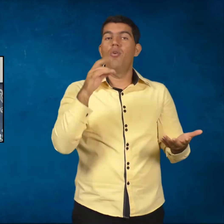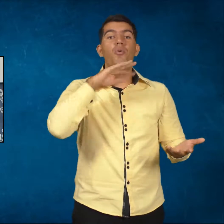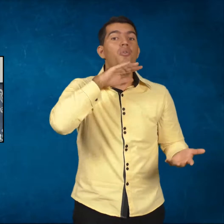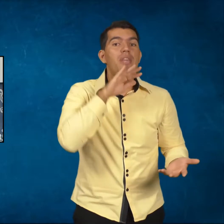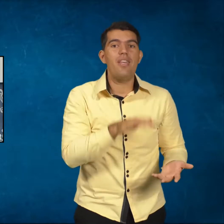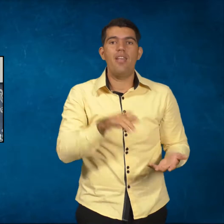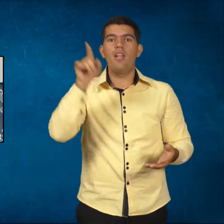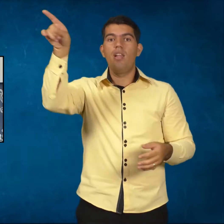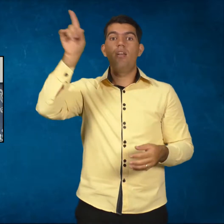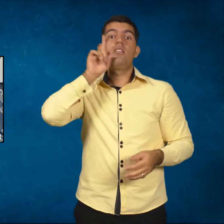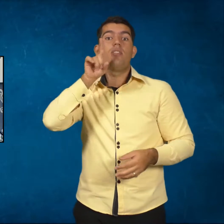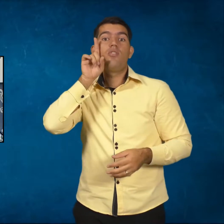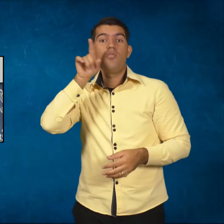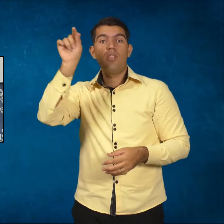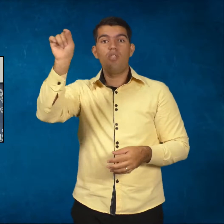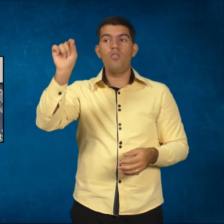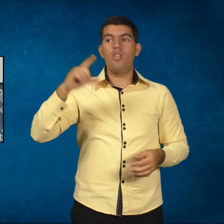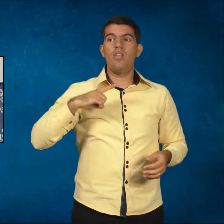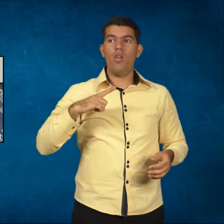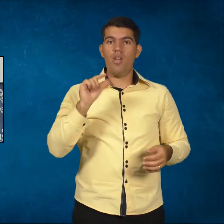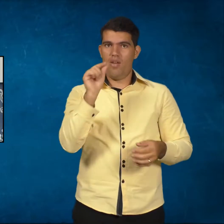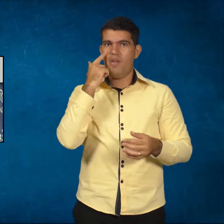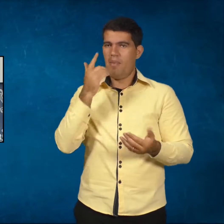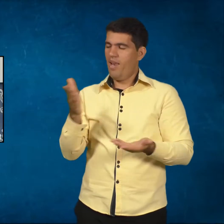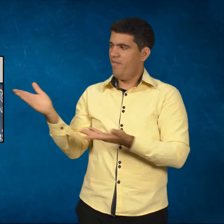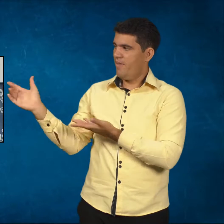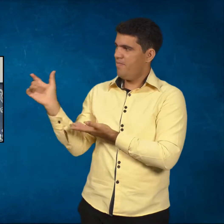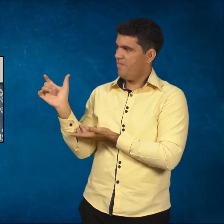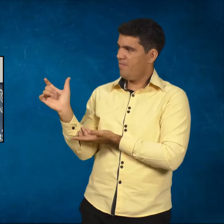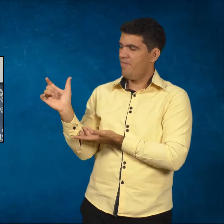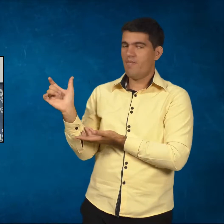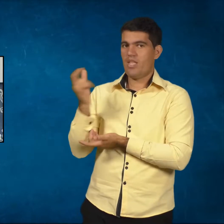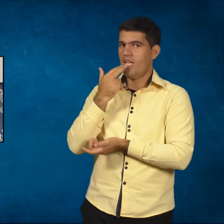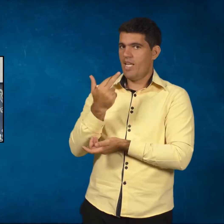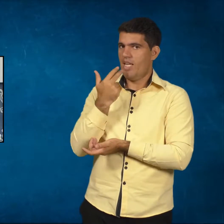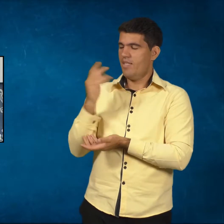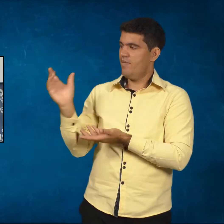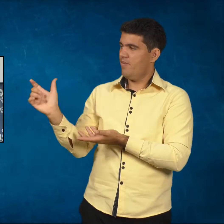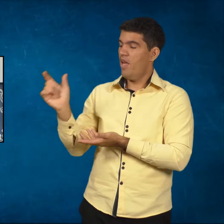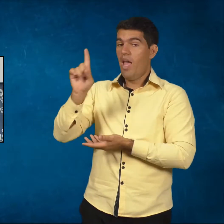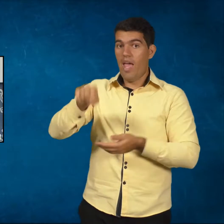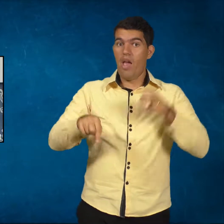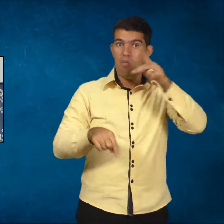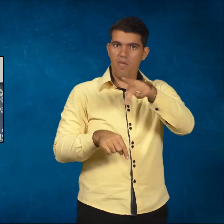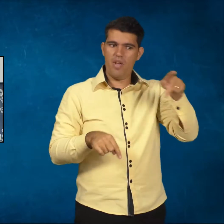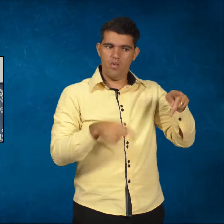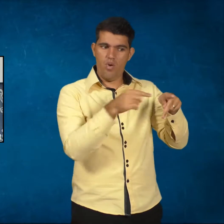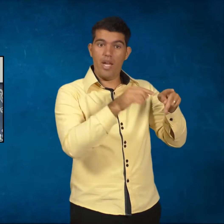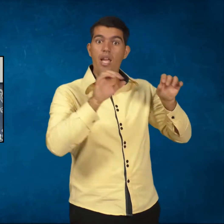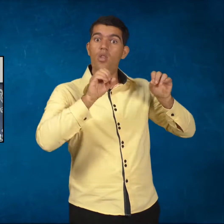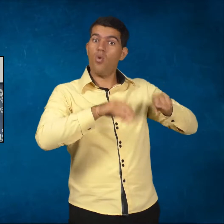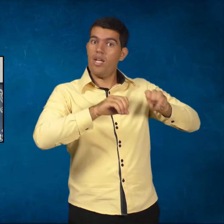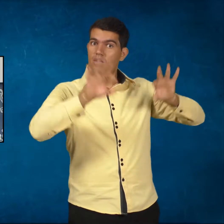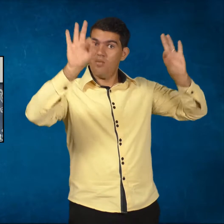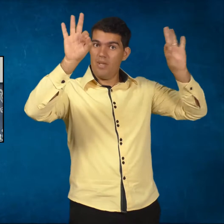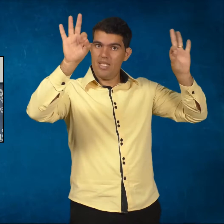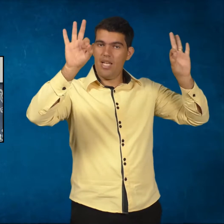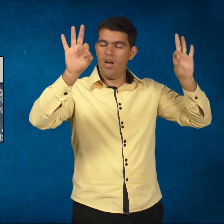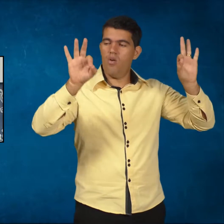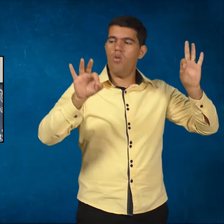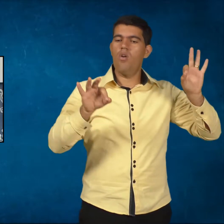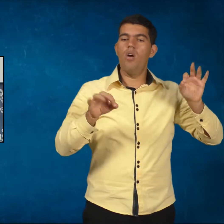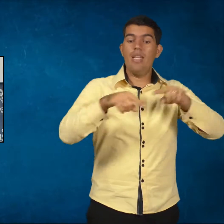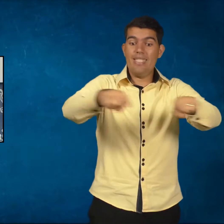muito comum eles terem o COTIT, ou seja, professor de educação especial atuando dentro da classe comum